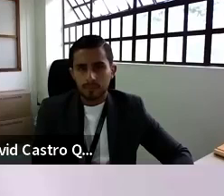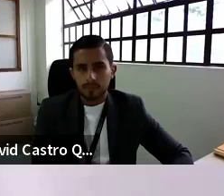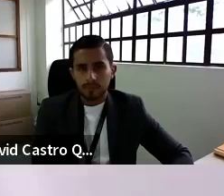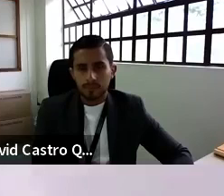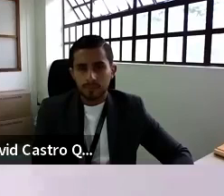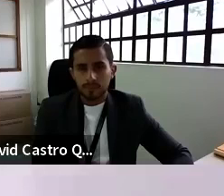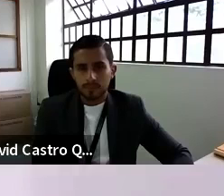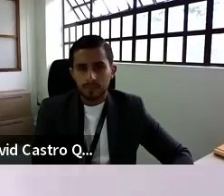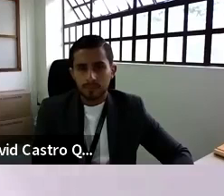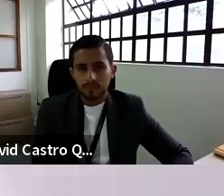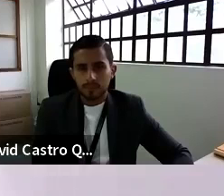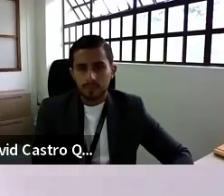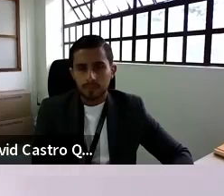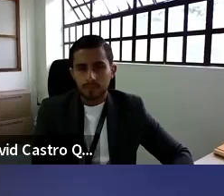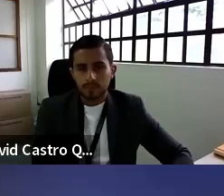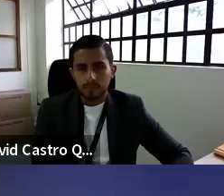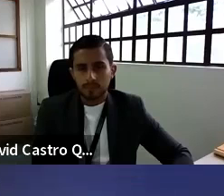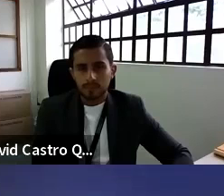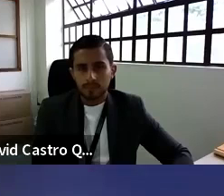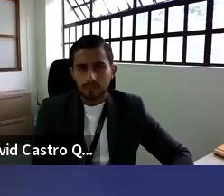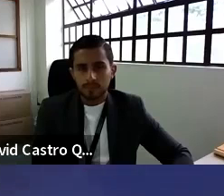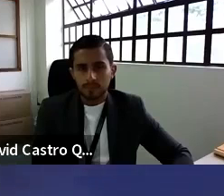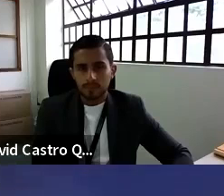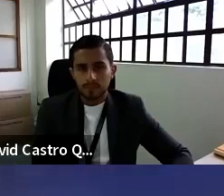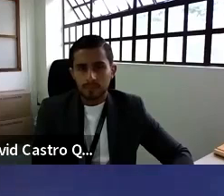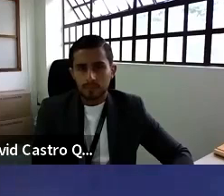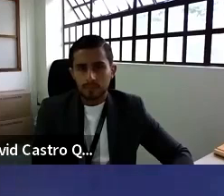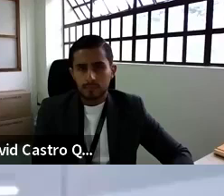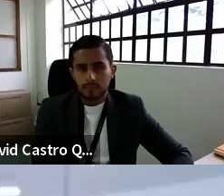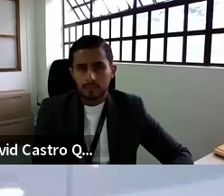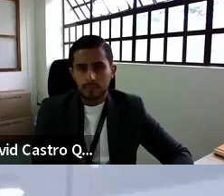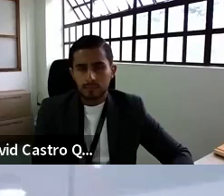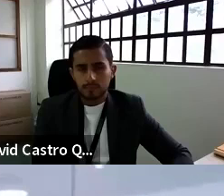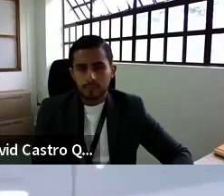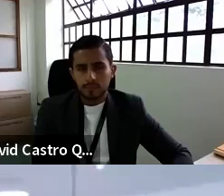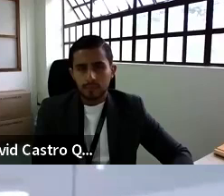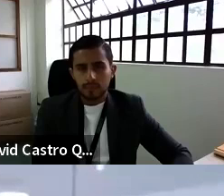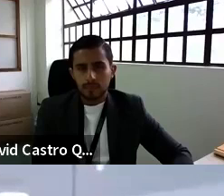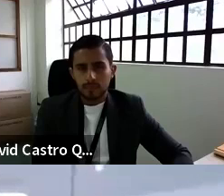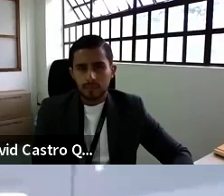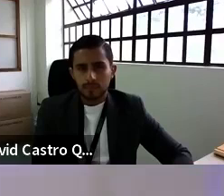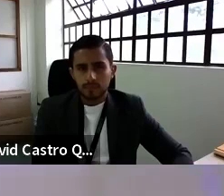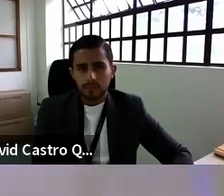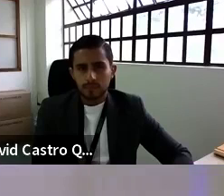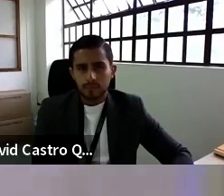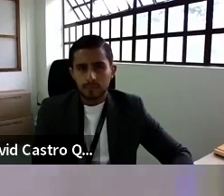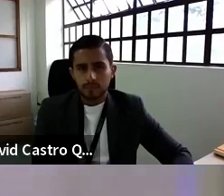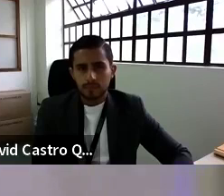el gobierno el gobierno debe invertir en este tipo de cosas porque para poder prevenir las